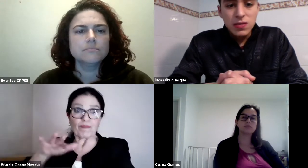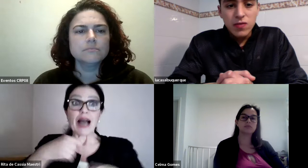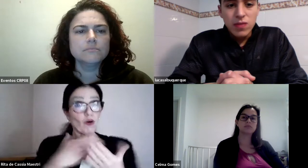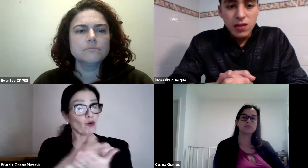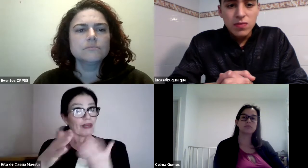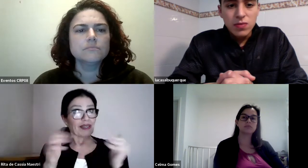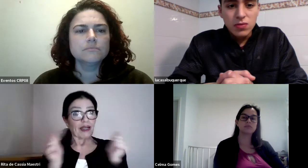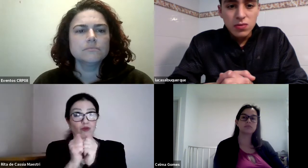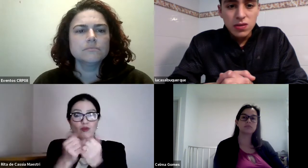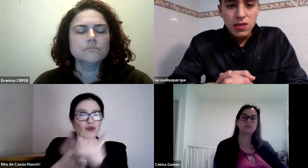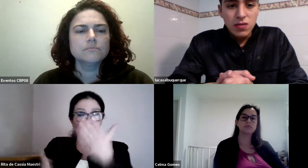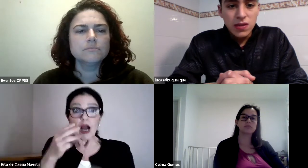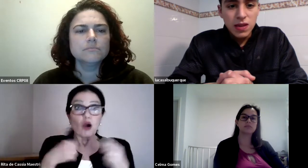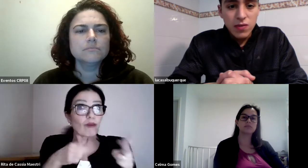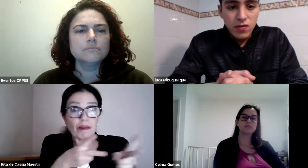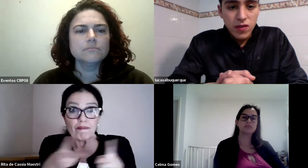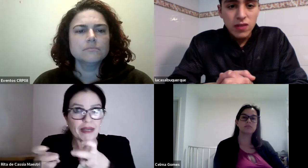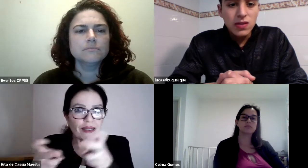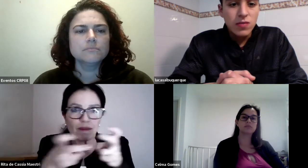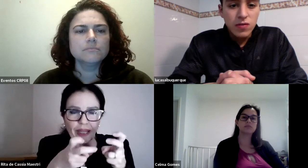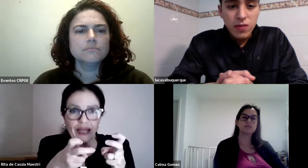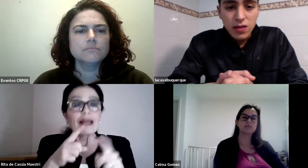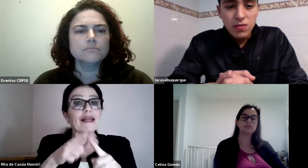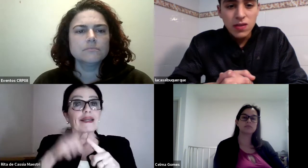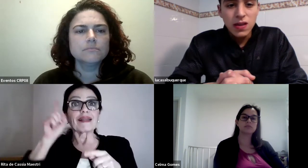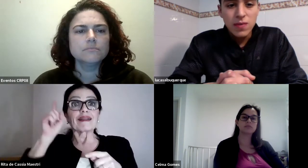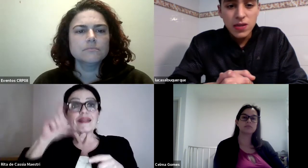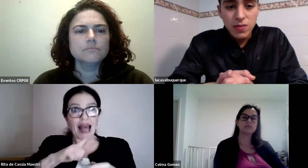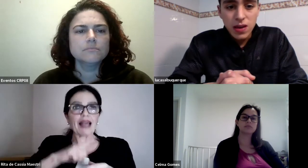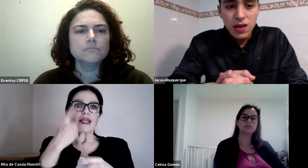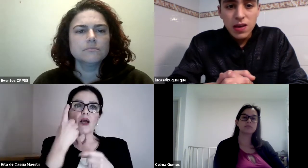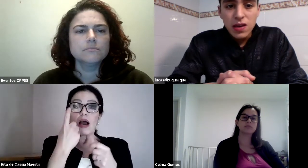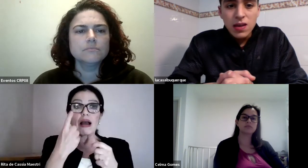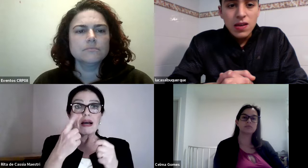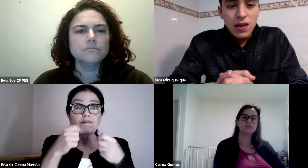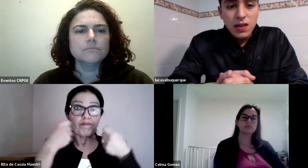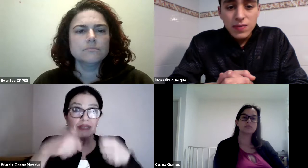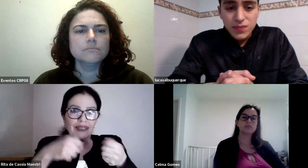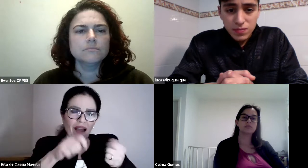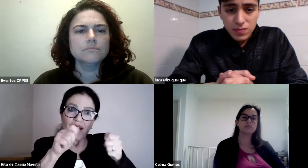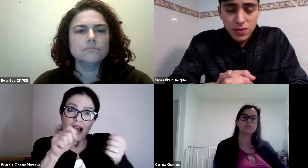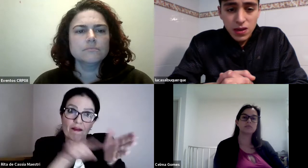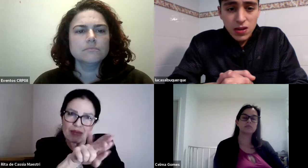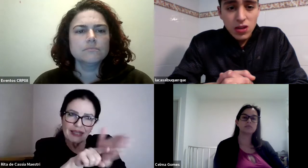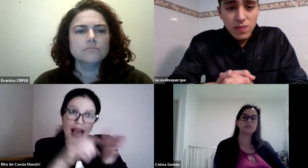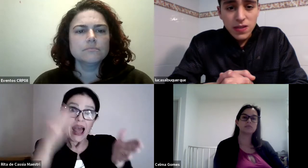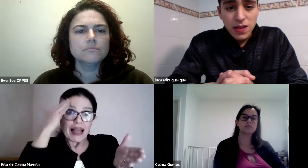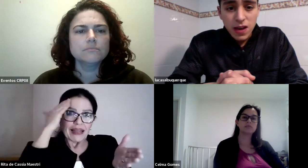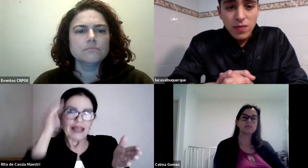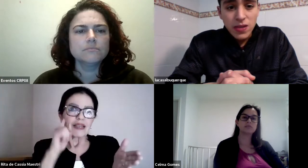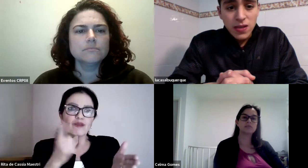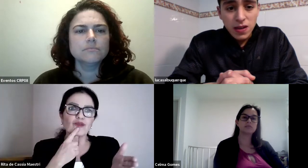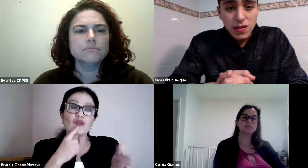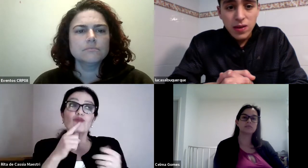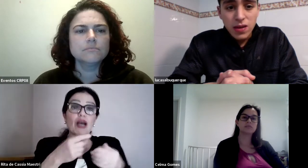esse movimento para os surdos, e eu comecei a me envolver com esse movimento, comecei a perceber, e aí a gente